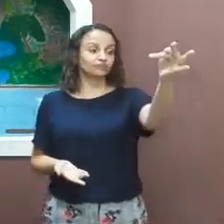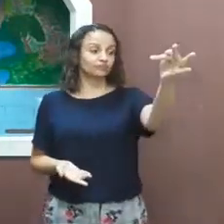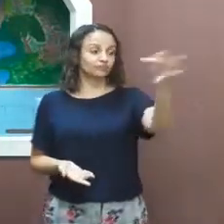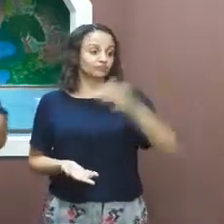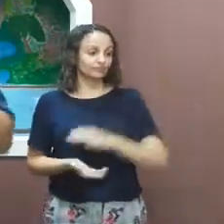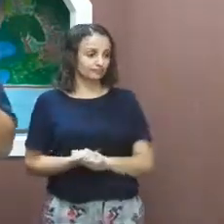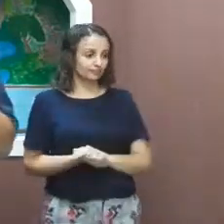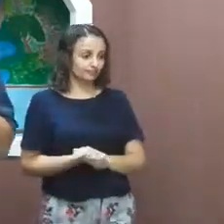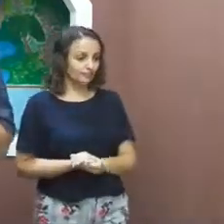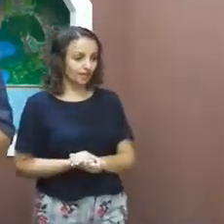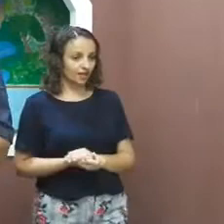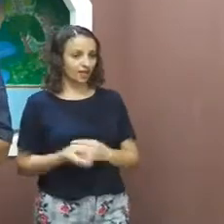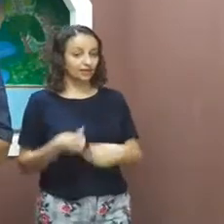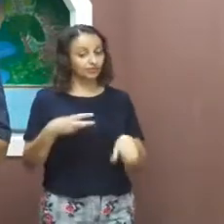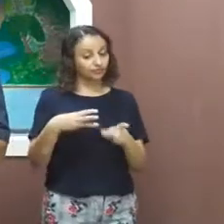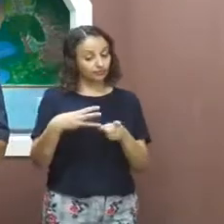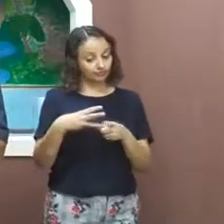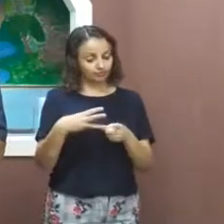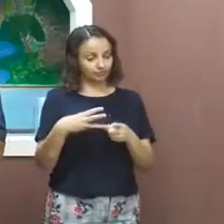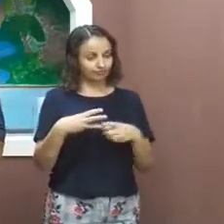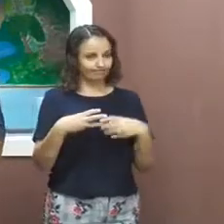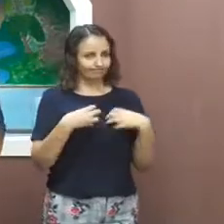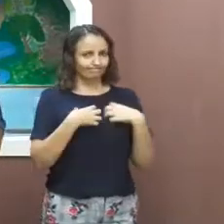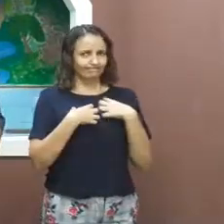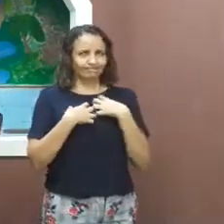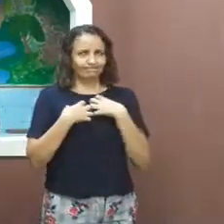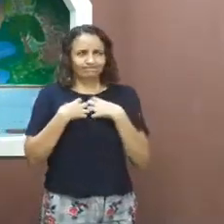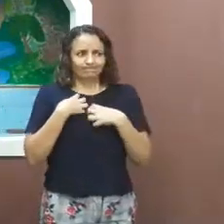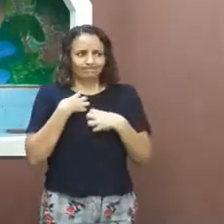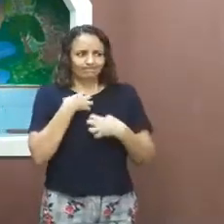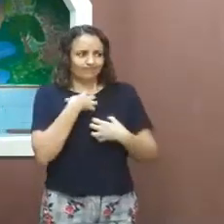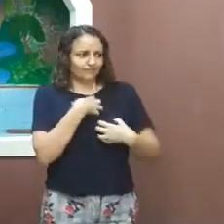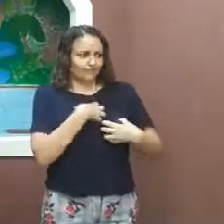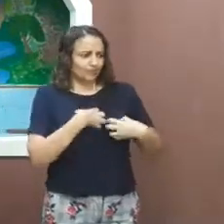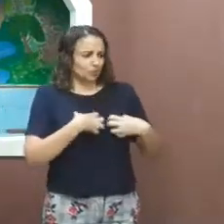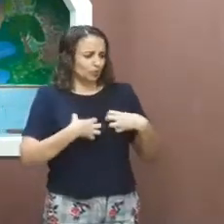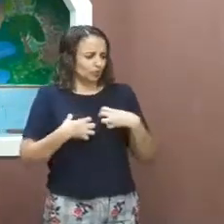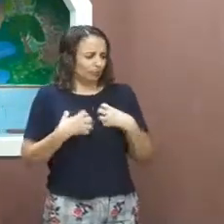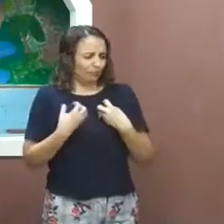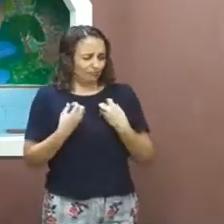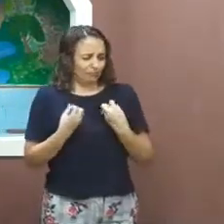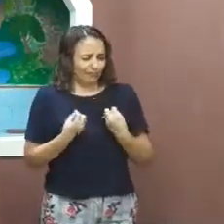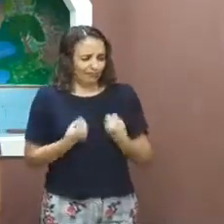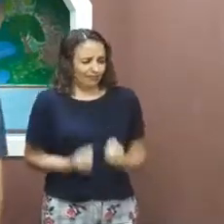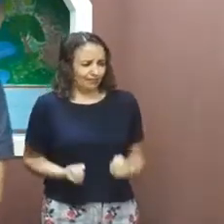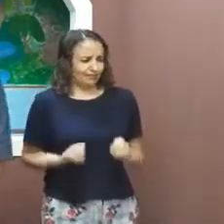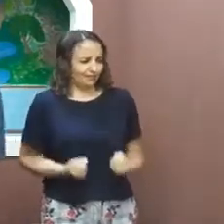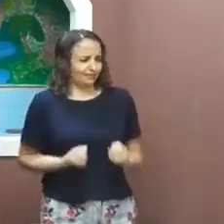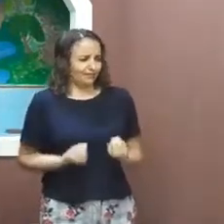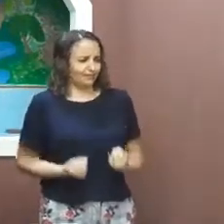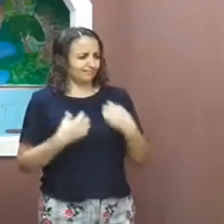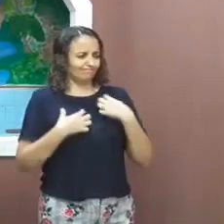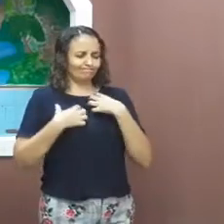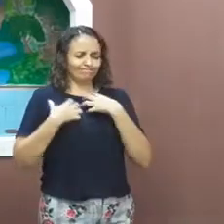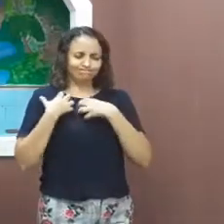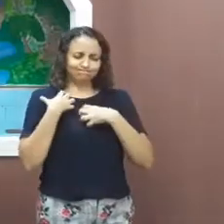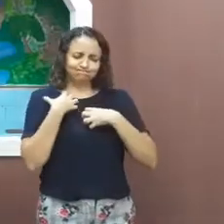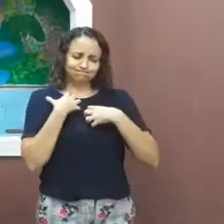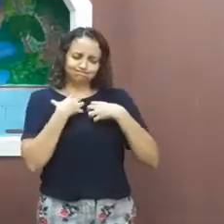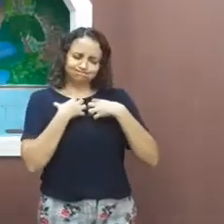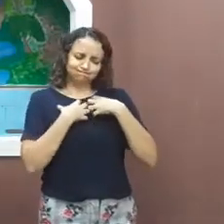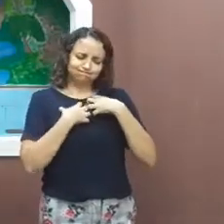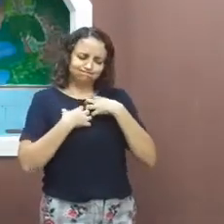que é a angústia. Que é aquela coisa nebulosa. Que é aquela coisa que você